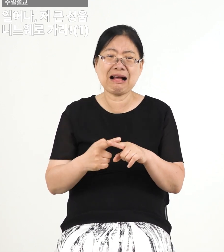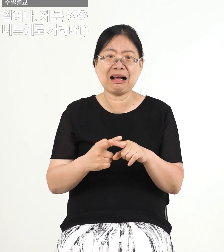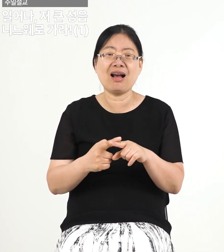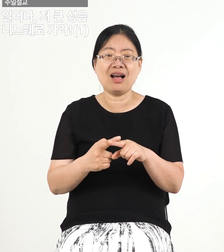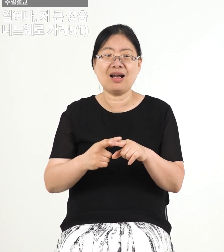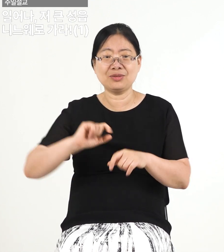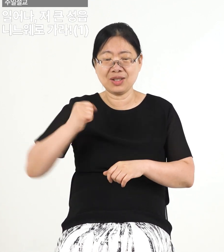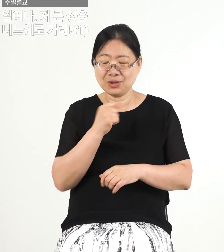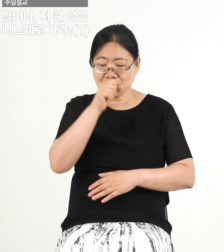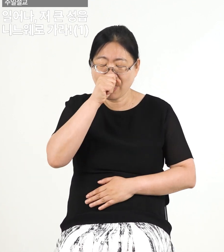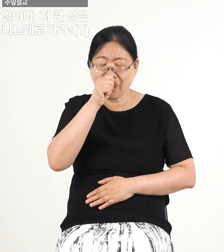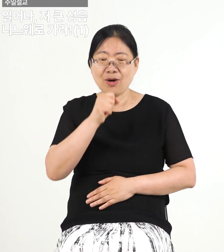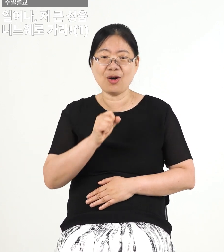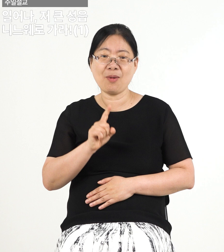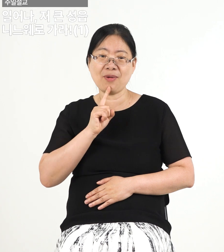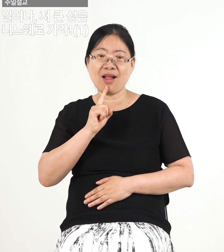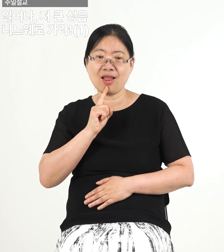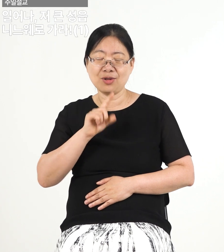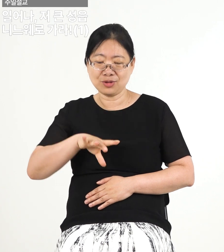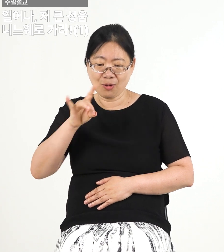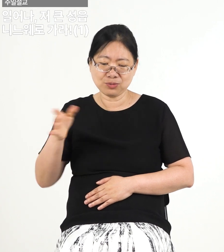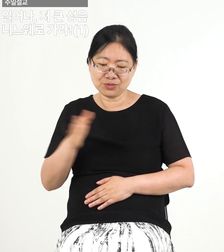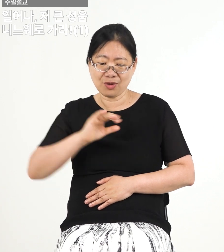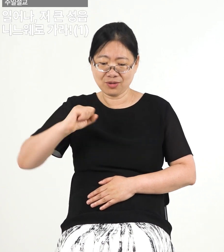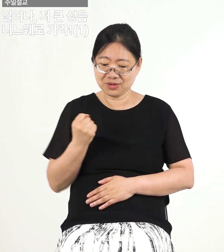대답은 잘하세요.